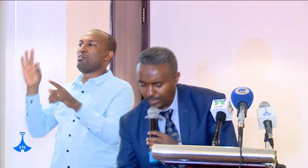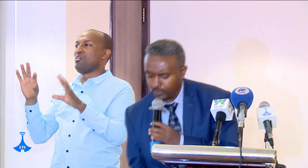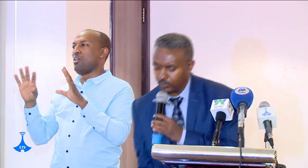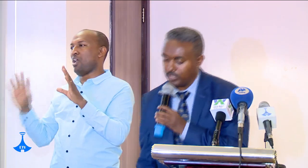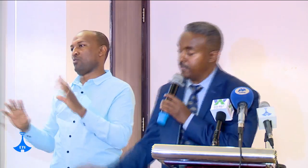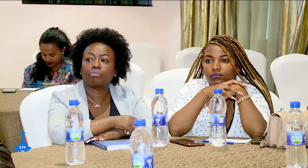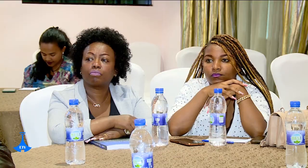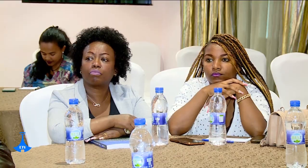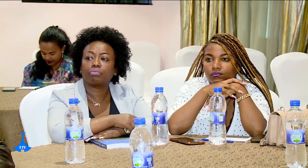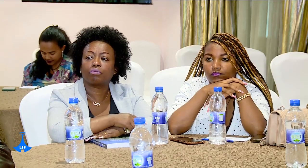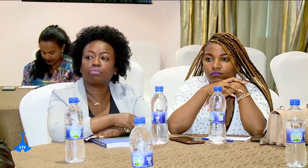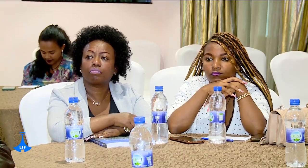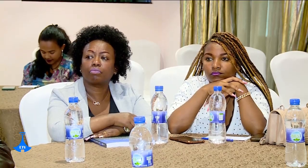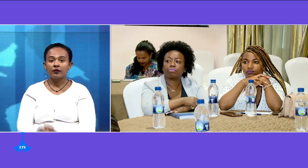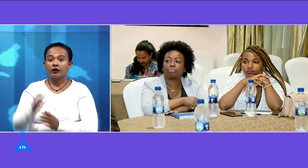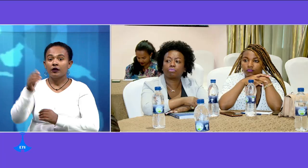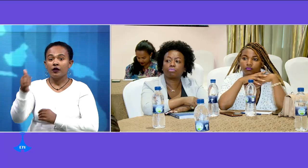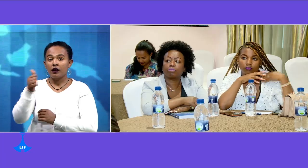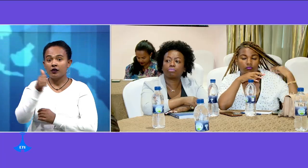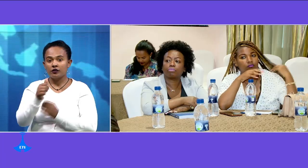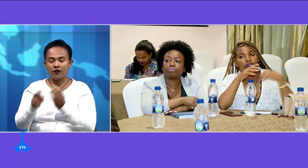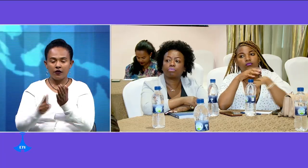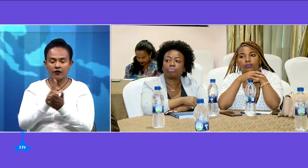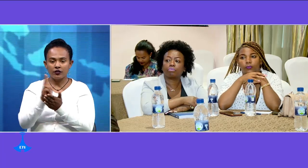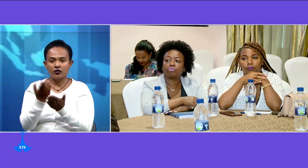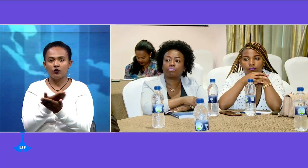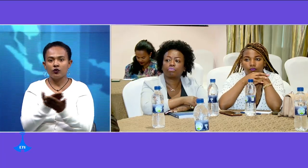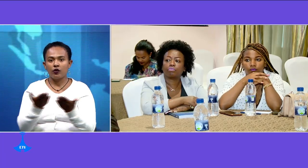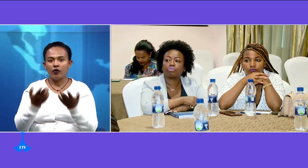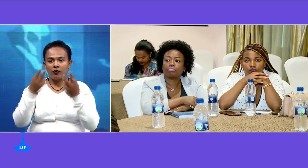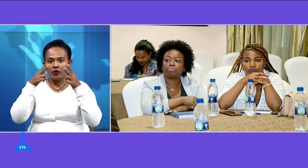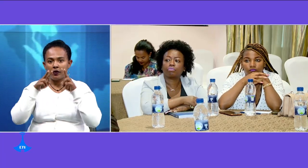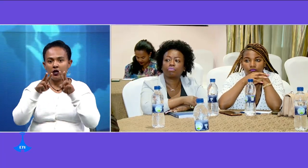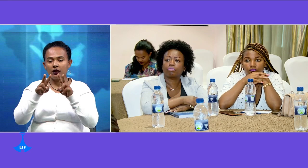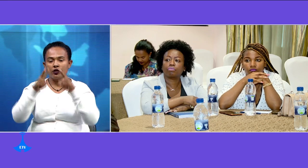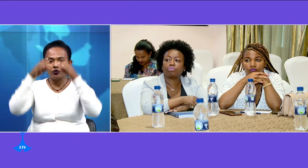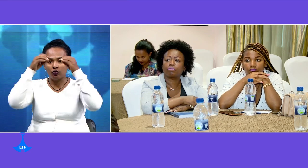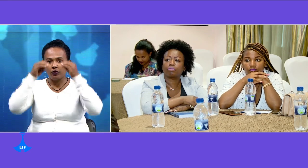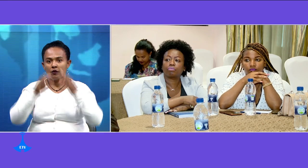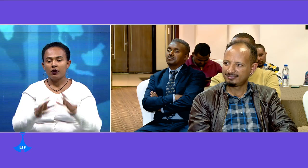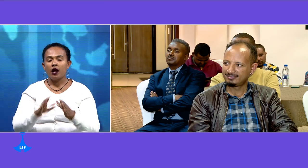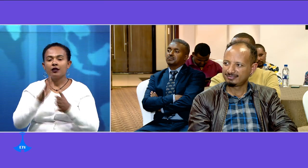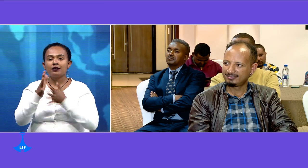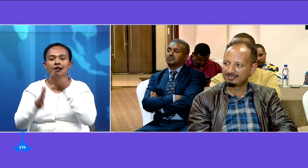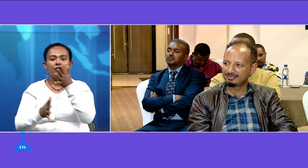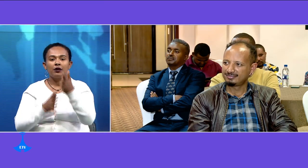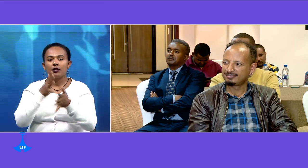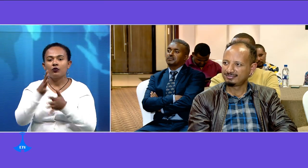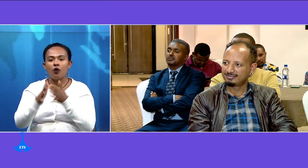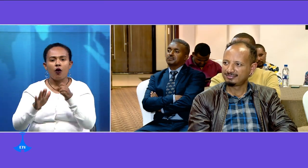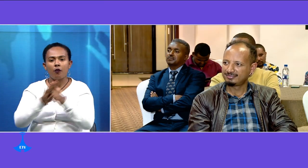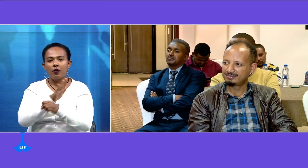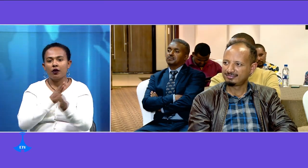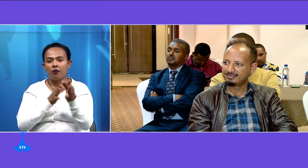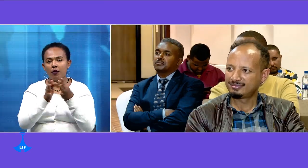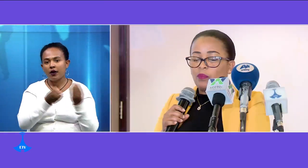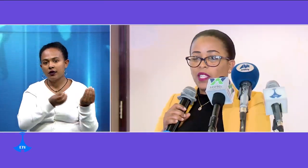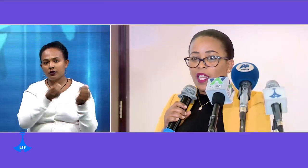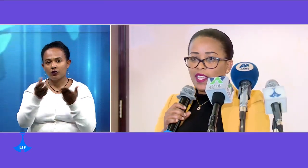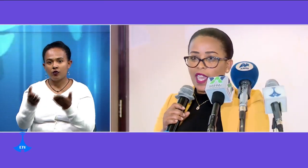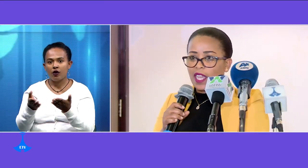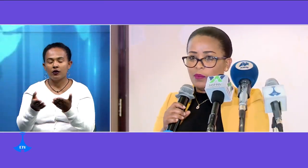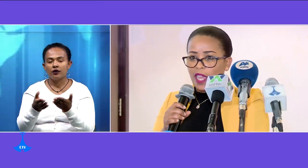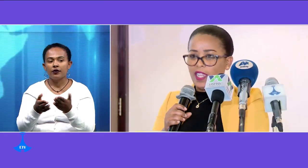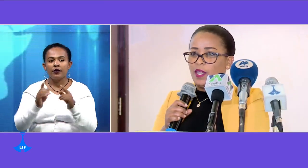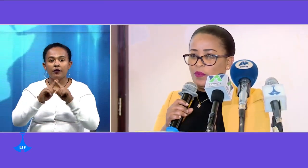جزور مالت نقدي. يا أديس أبا إنفرسي قدوية مي ملكة تشوم من مهرانم سلام ملكة قانقوا بك إما برارس التوال.